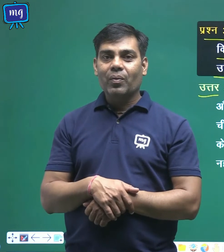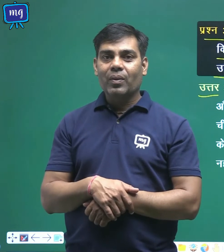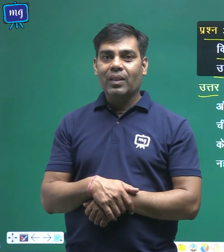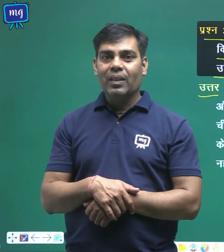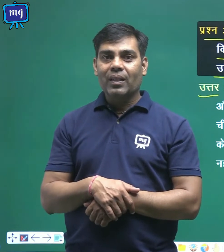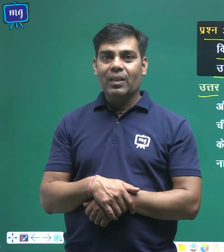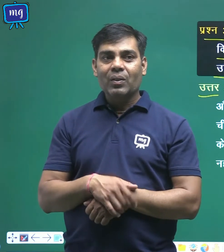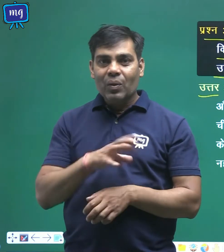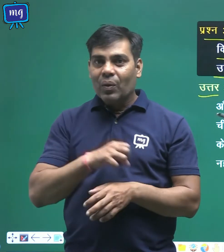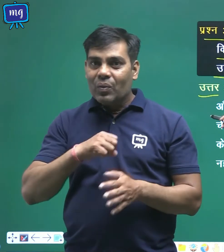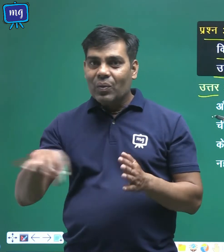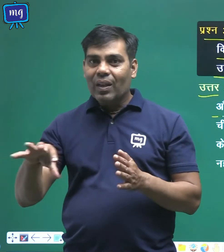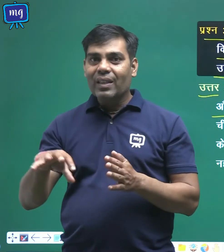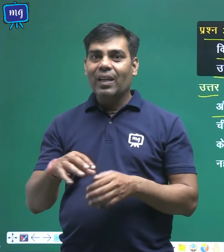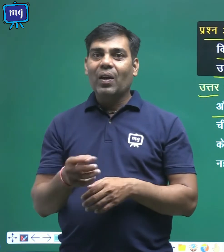छुड़ा लिया और